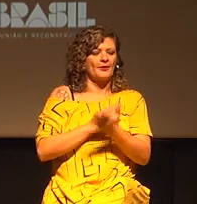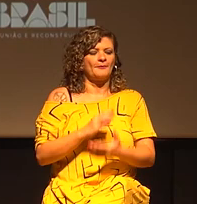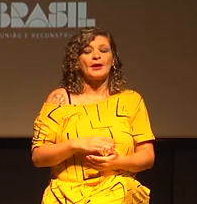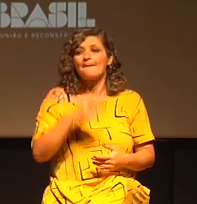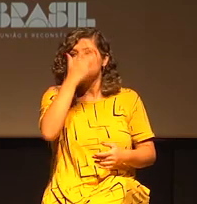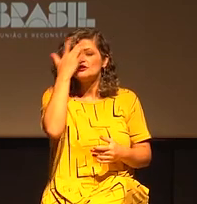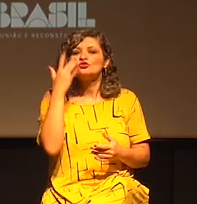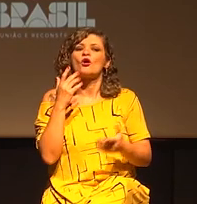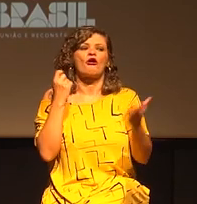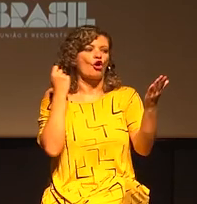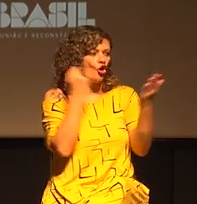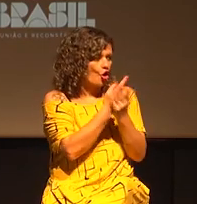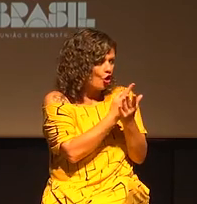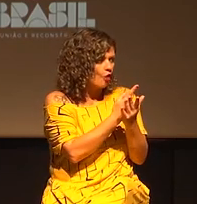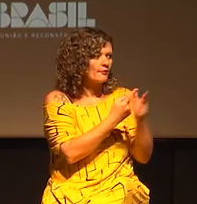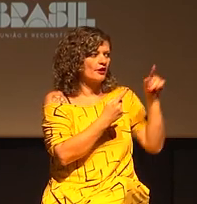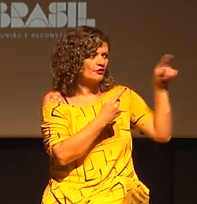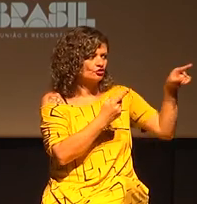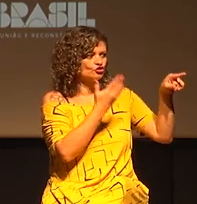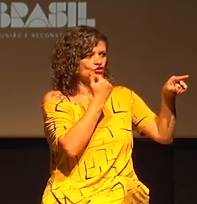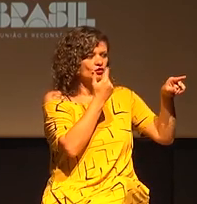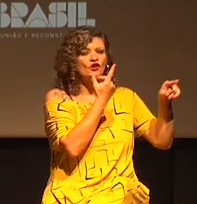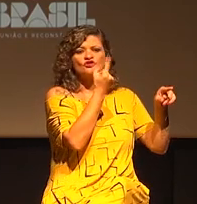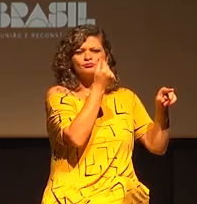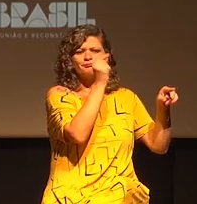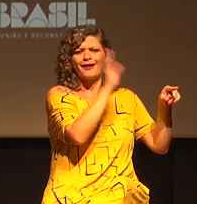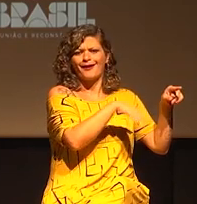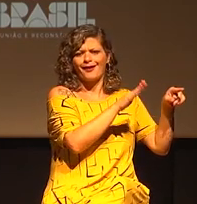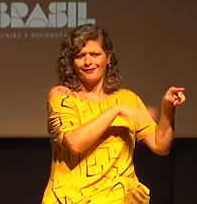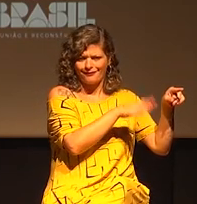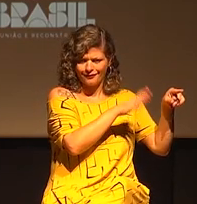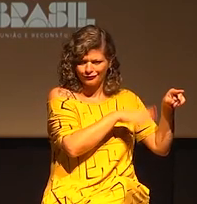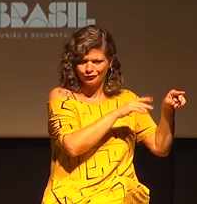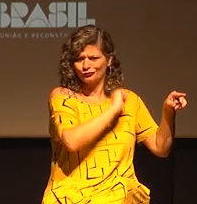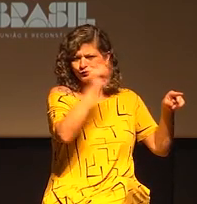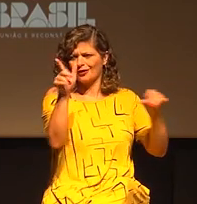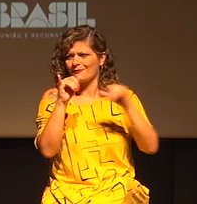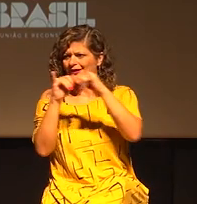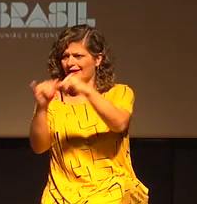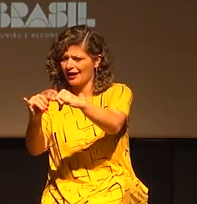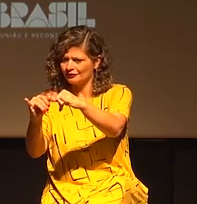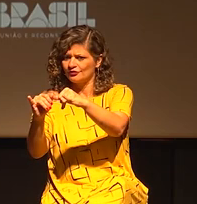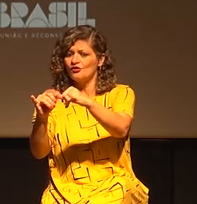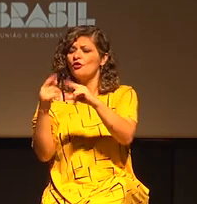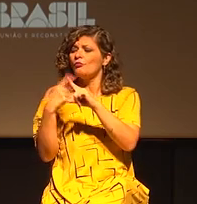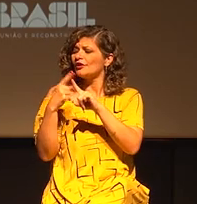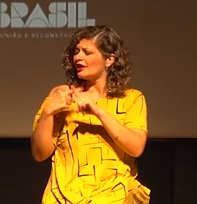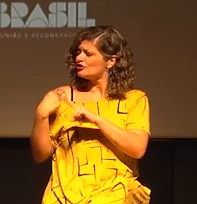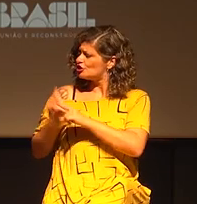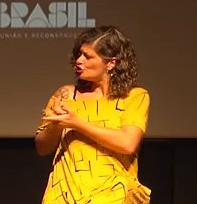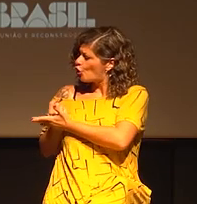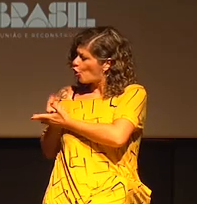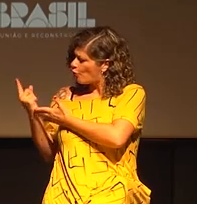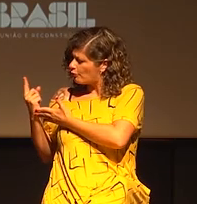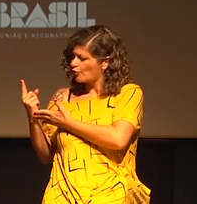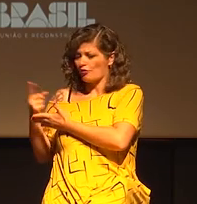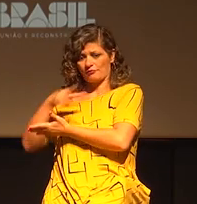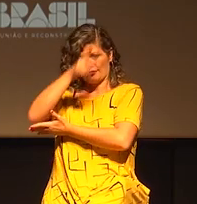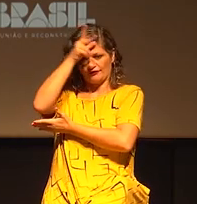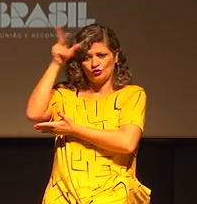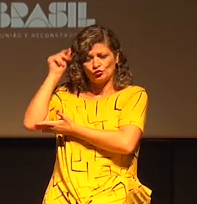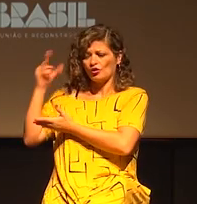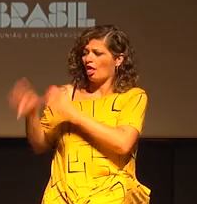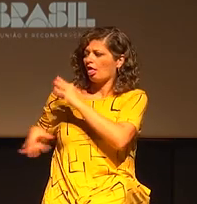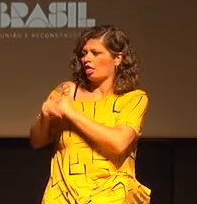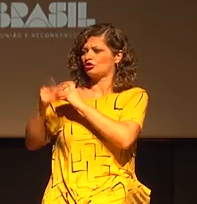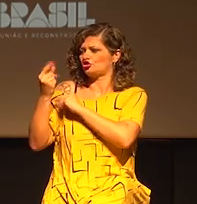adquire o alimento por um preço menor do que da prateleira do mercado comum porque a gente comprou e pôs à disposição sem acrescentar nada